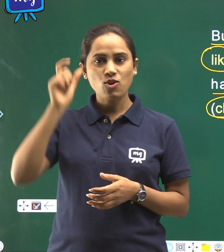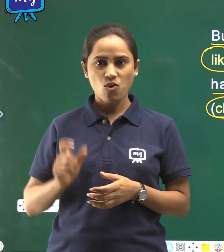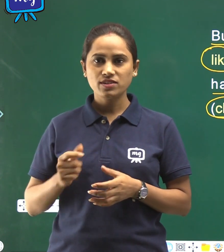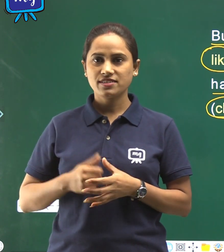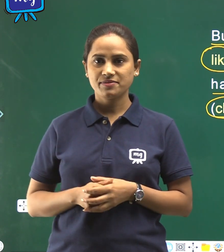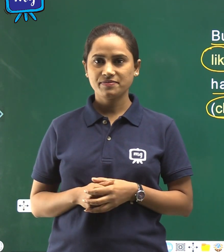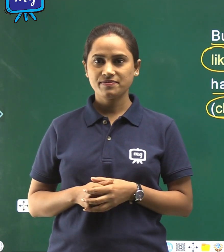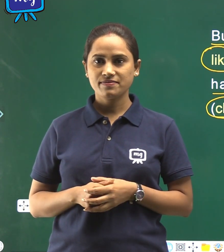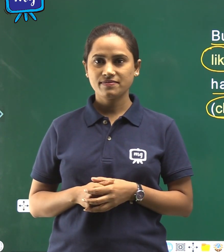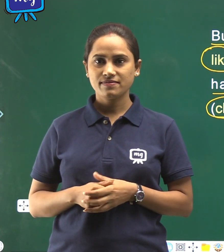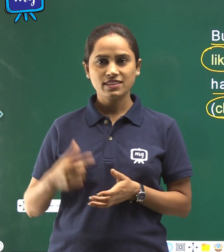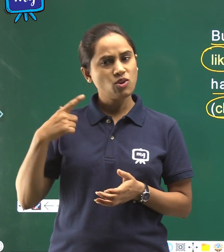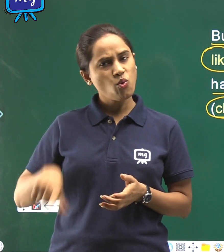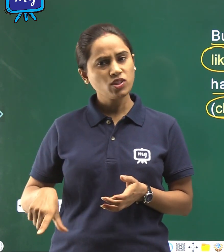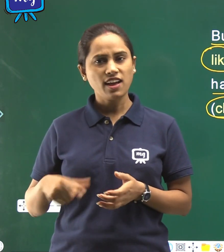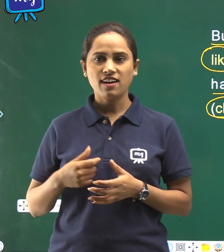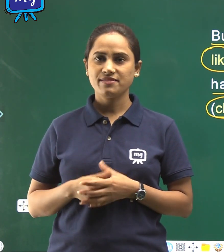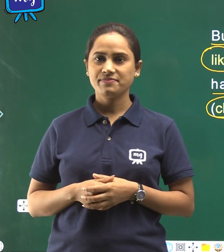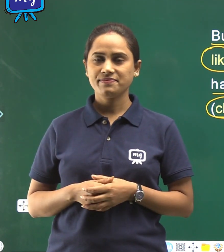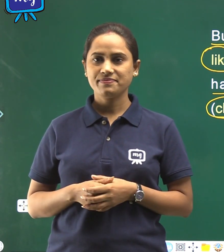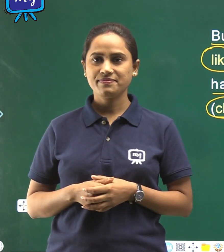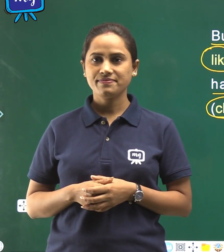lost, खो दिया.